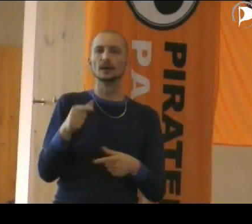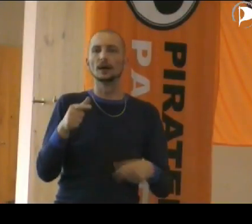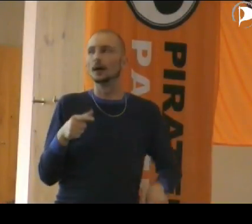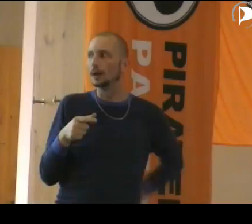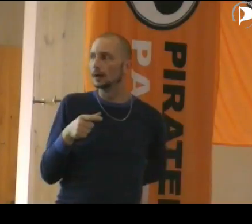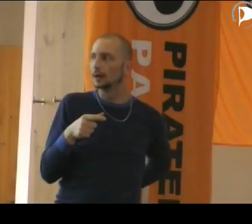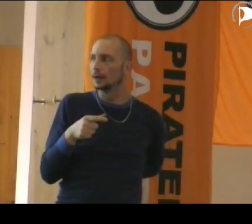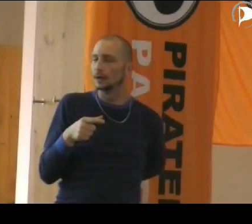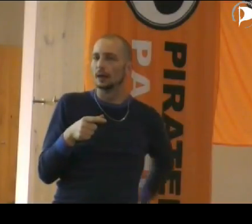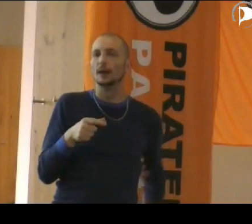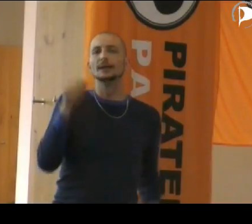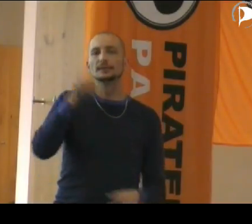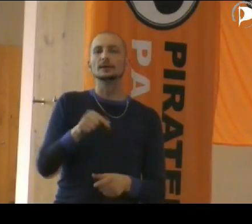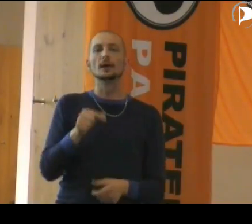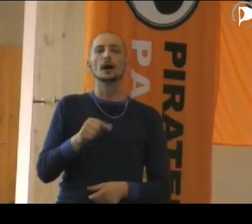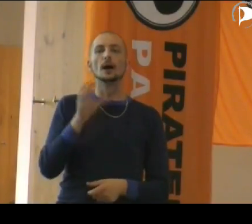gestorben